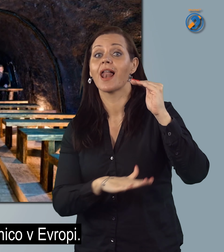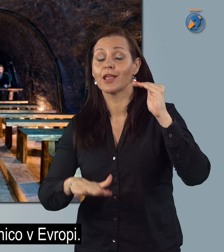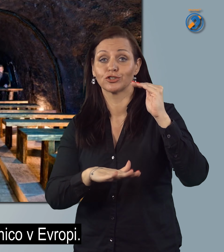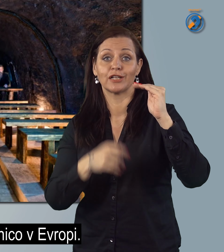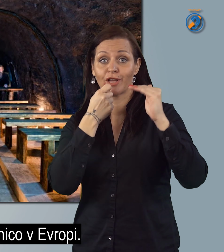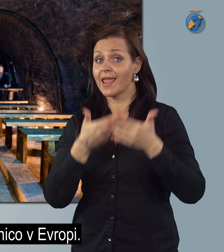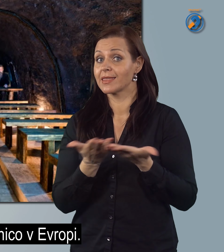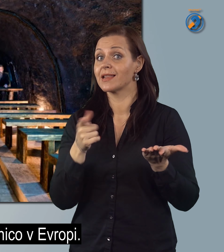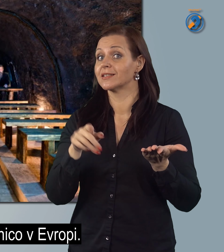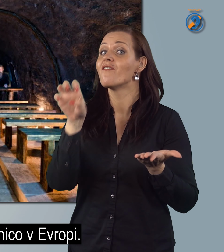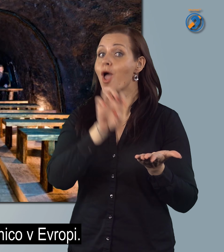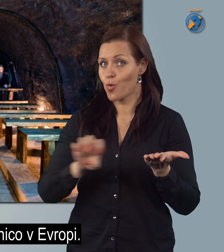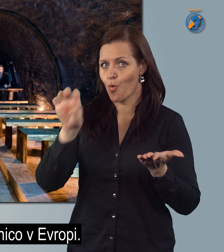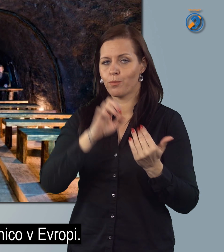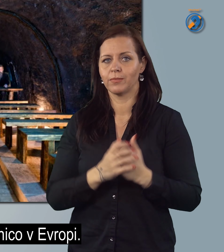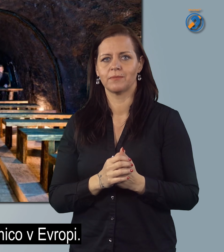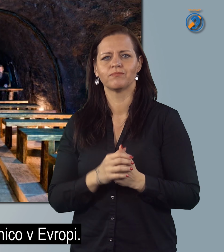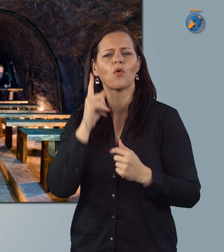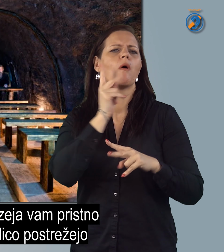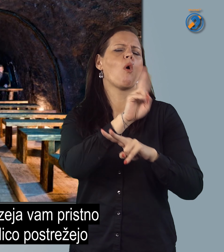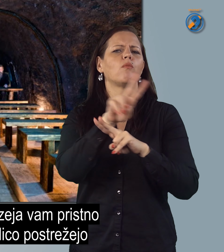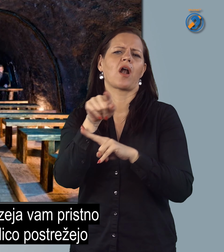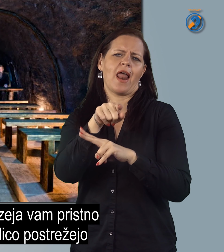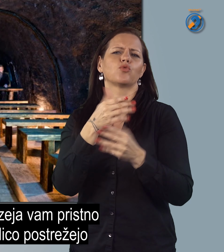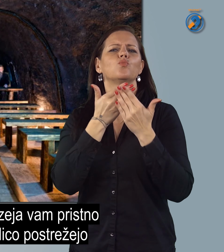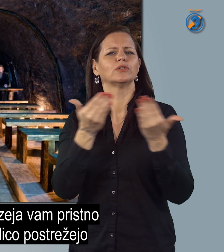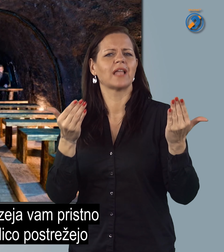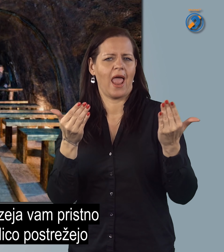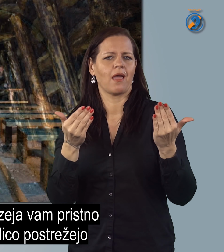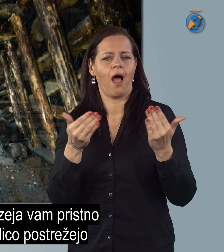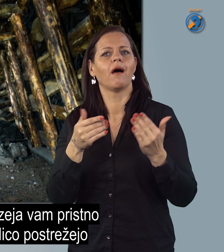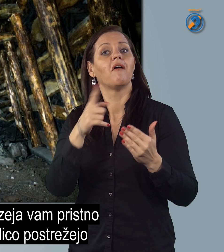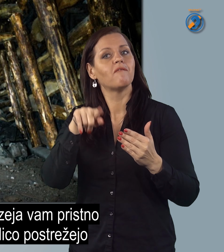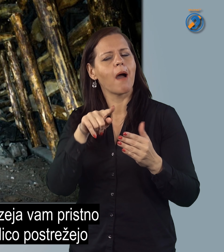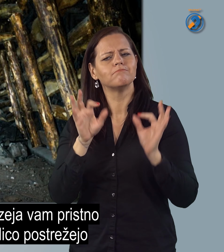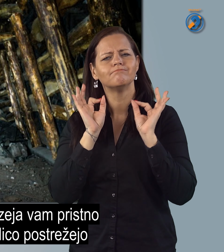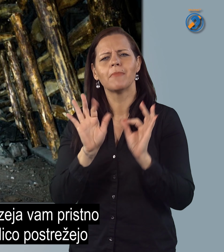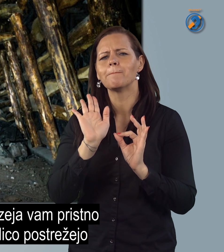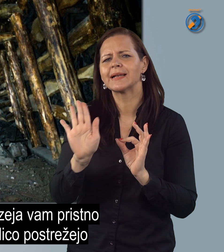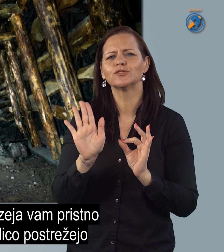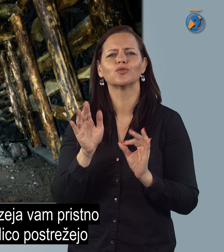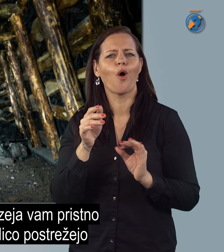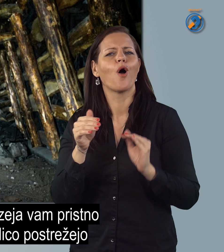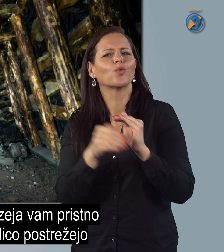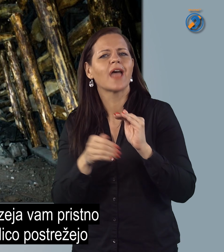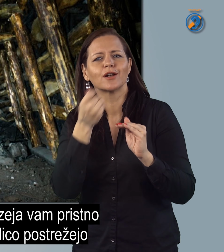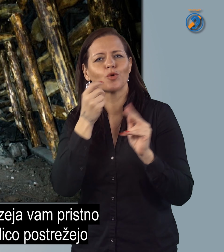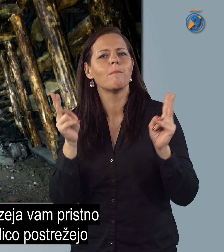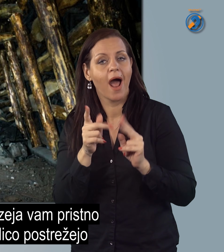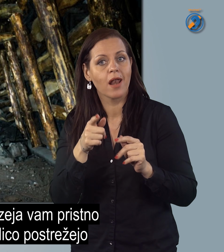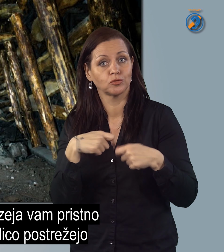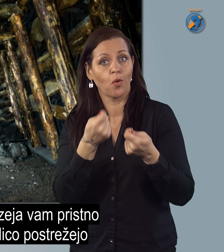ležečo jedilnico v Evropi. Obogledu muzeja vam pristno rudarsko malico postrežejo kar